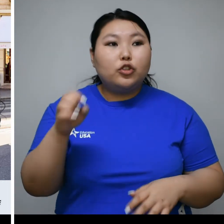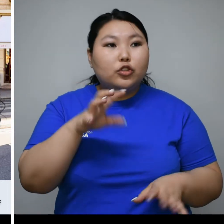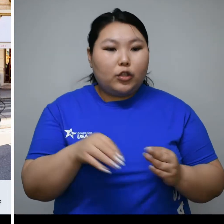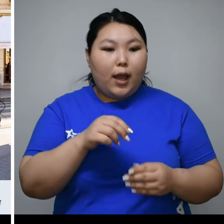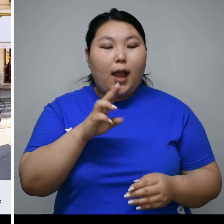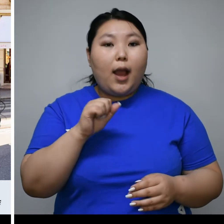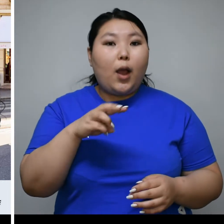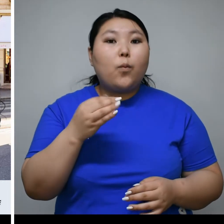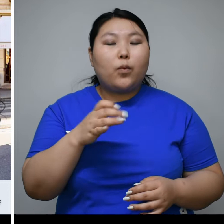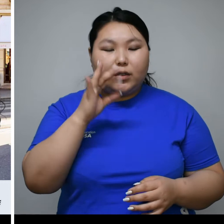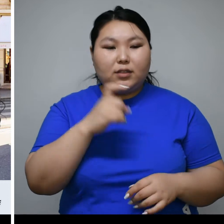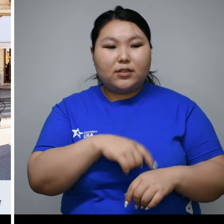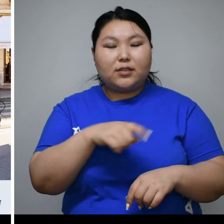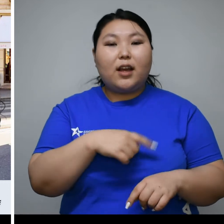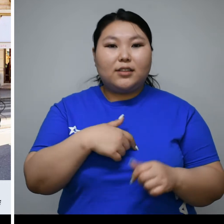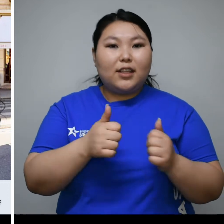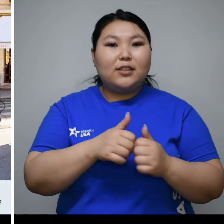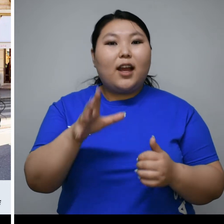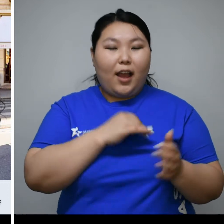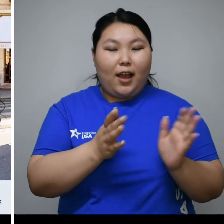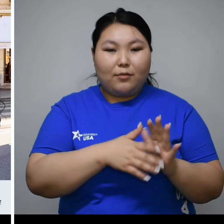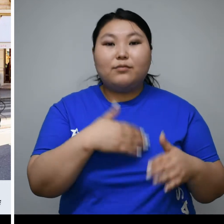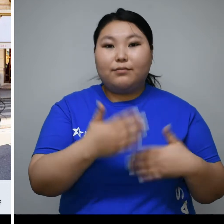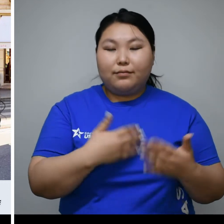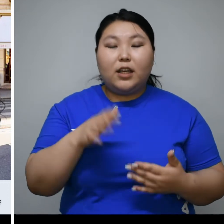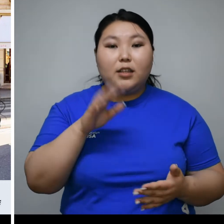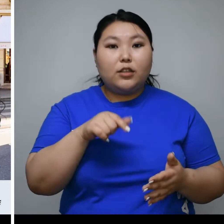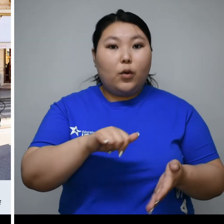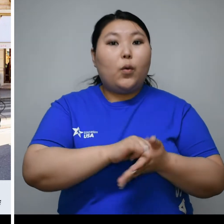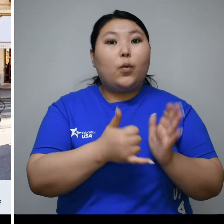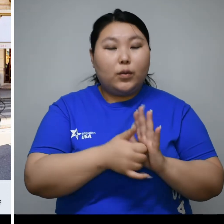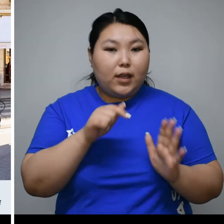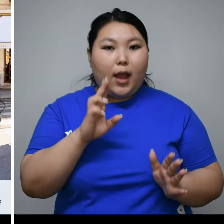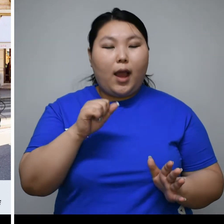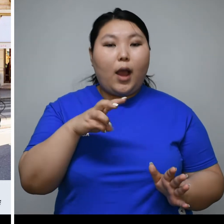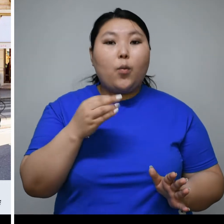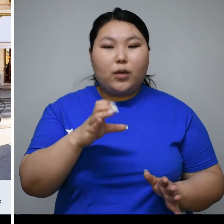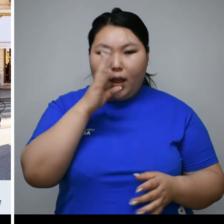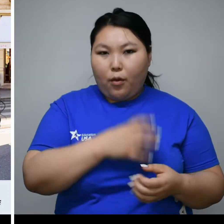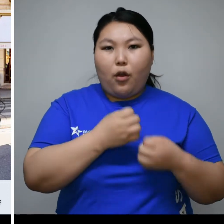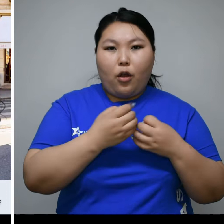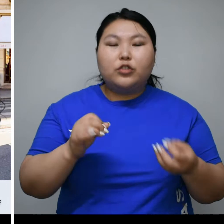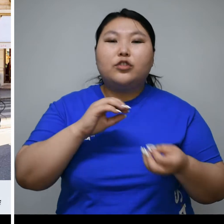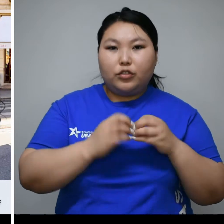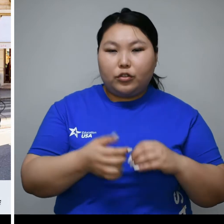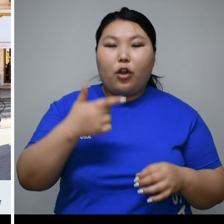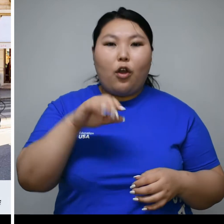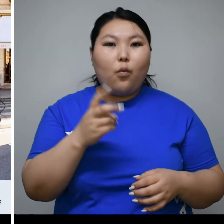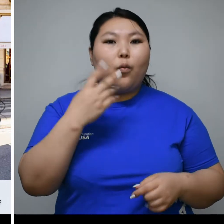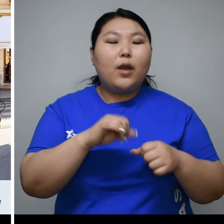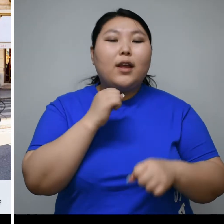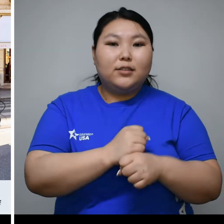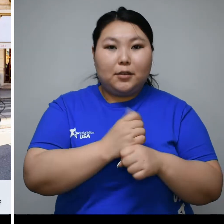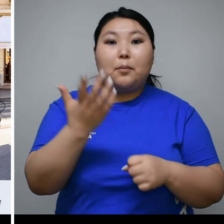ерөнхийдөө кампус дээрээ л ихэнх цагийг найзуудтайгаа хамт өнгөрүүлдэг. За тэр утгаараа бас кампус дээр нь маш олон хийх гоё